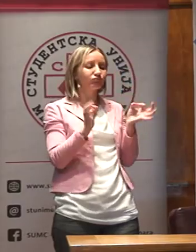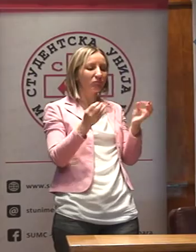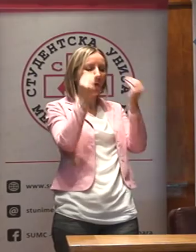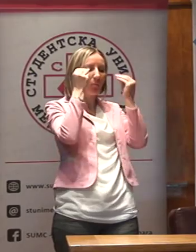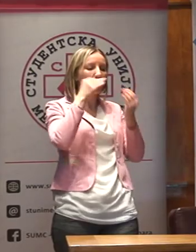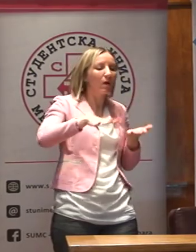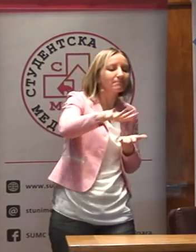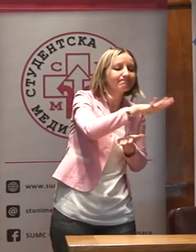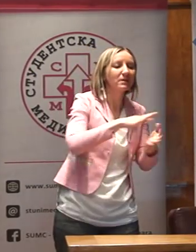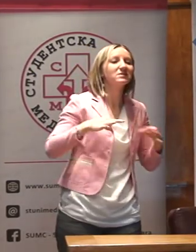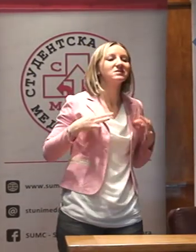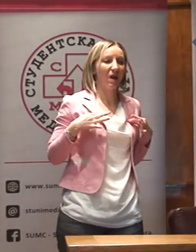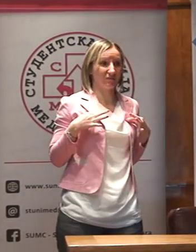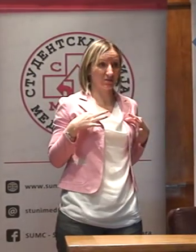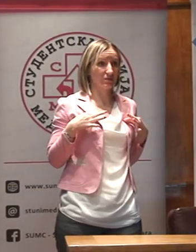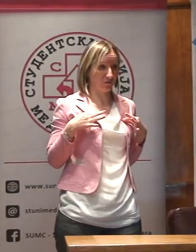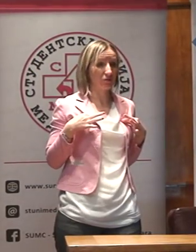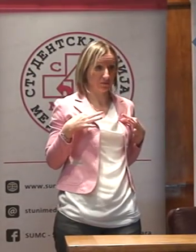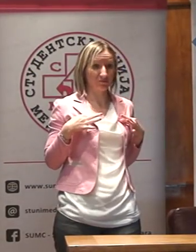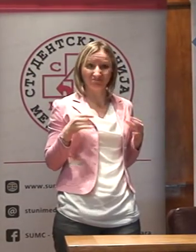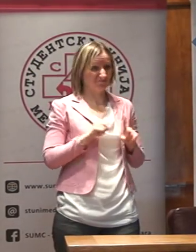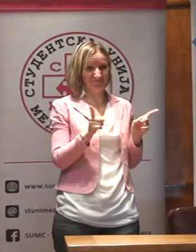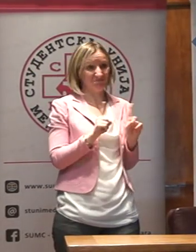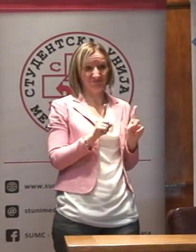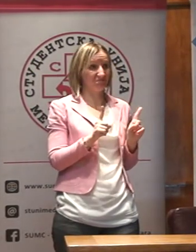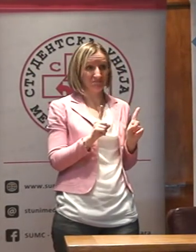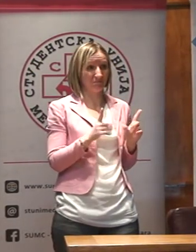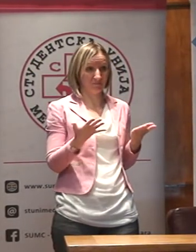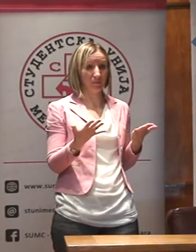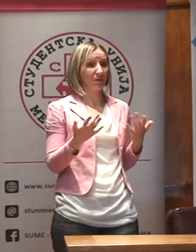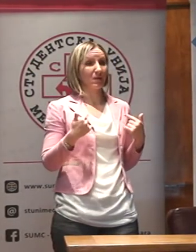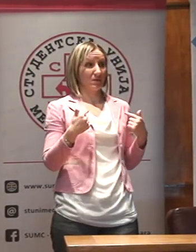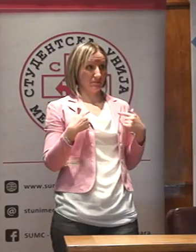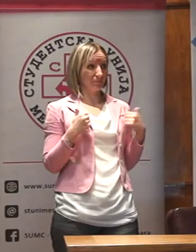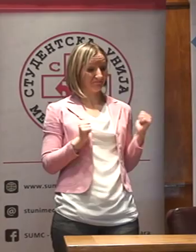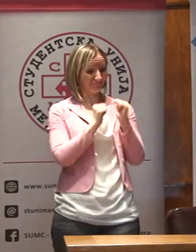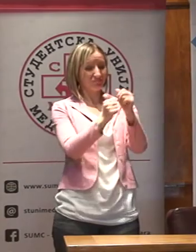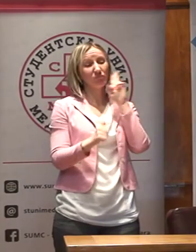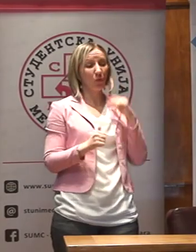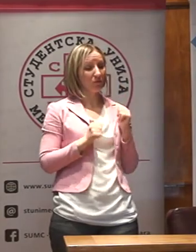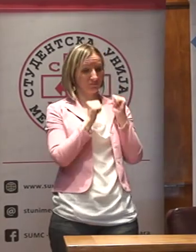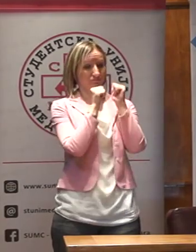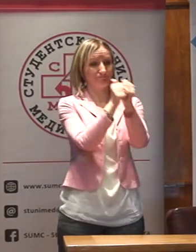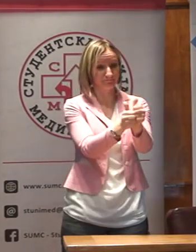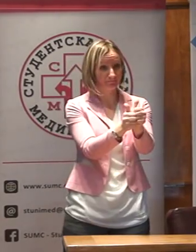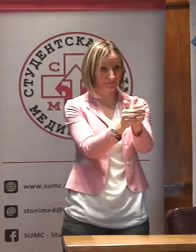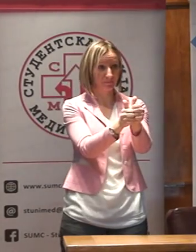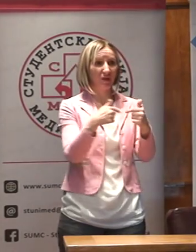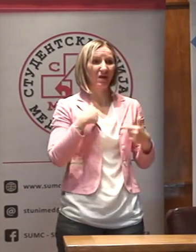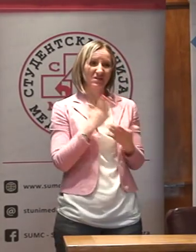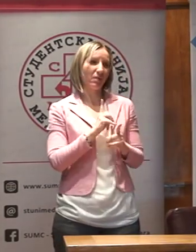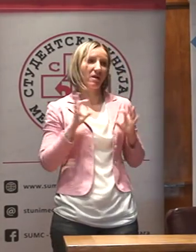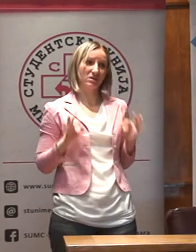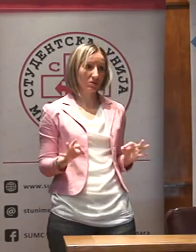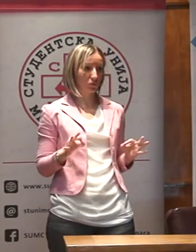jeste da tumači nemaju stručnu, profesionalnu obuku u oblasti prevođenja u oblasti zdravstva. Kada bih